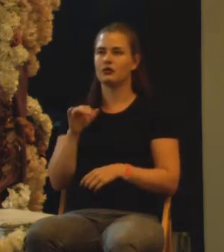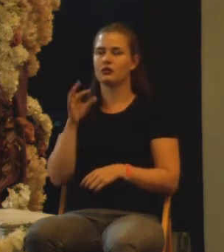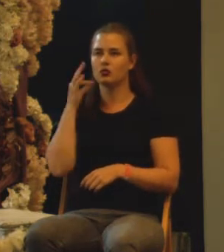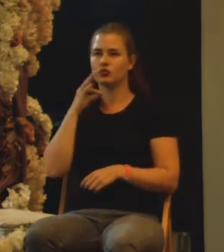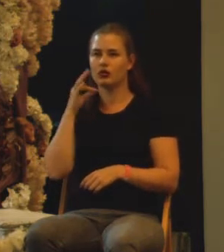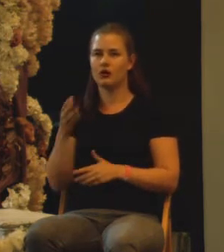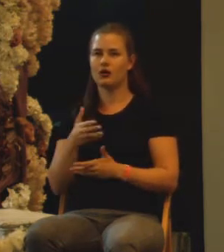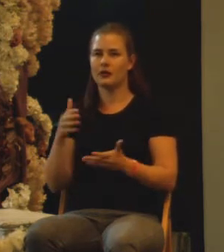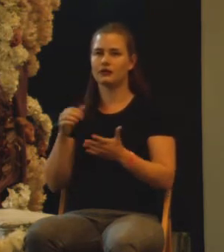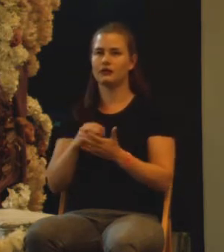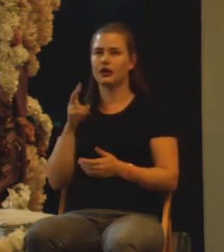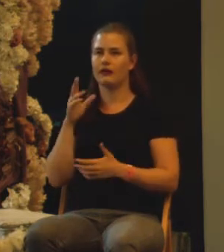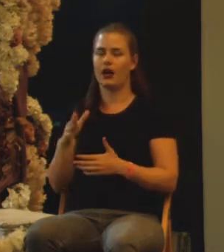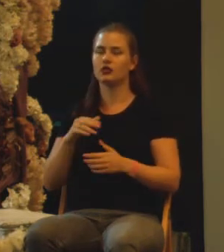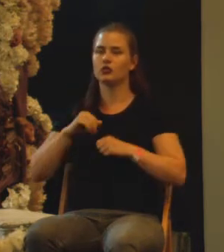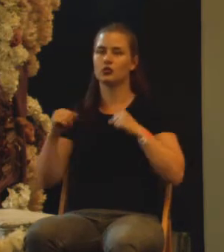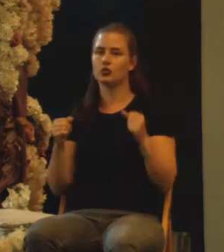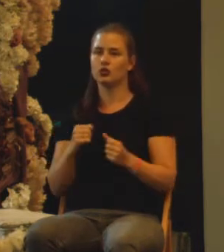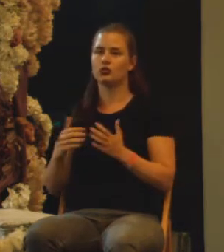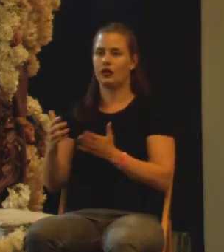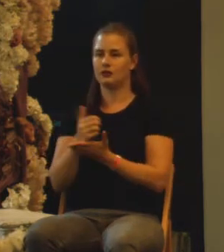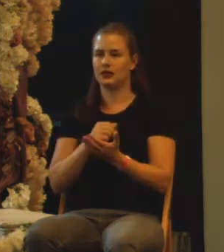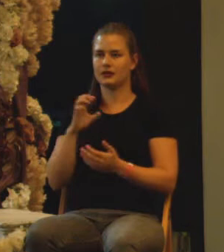коммунальной квартире сошкрябывали их с потолка.